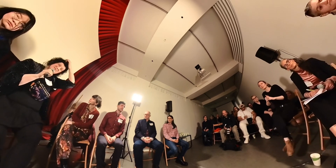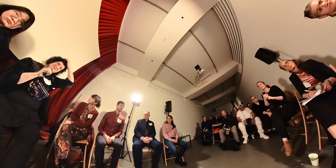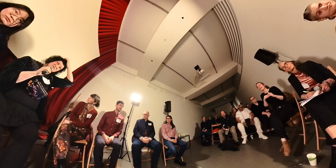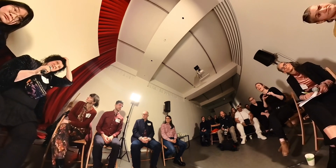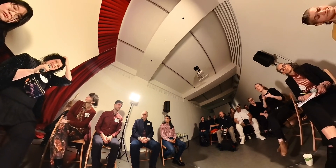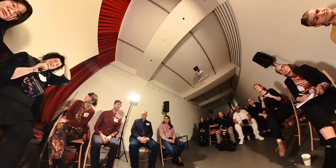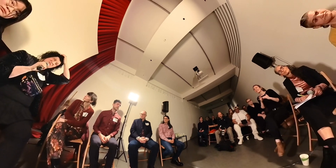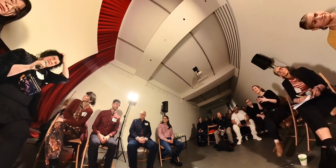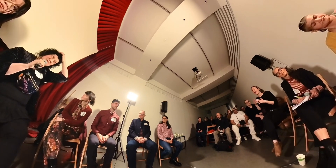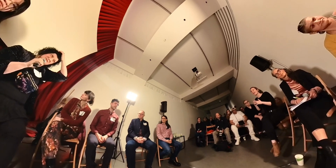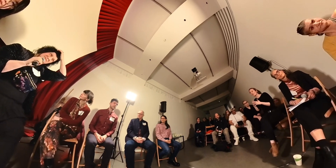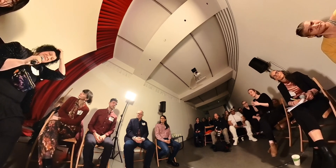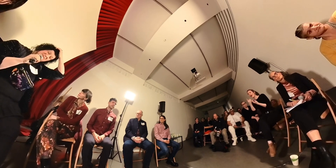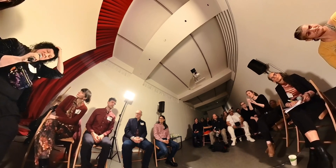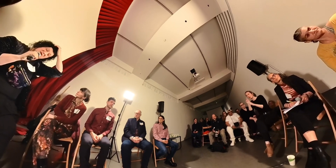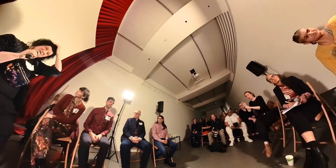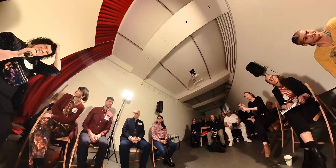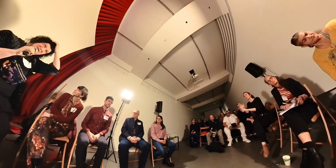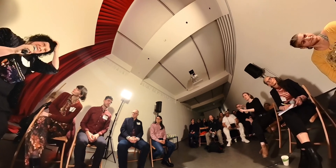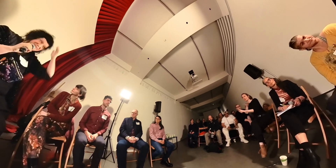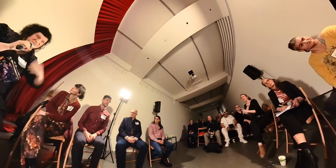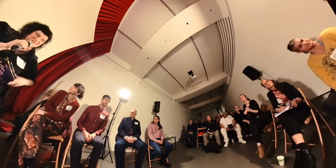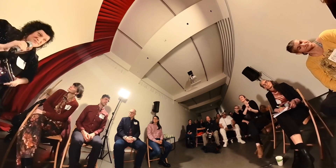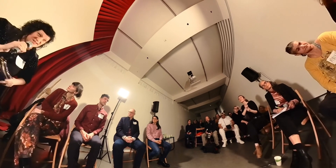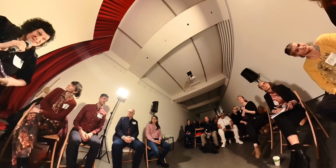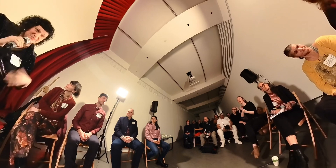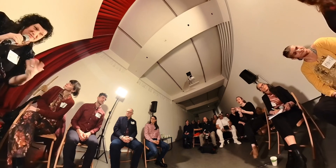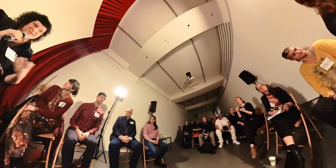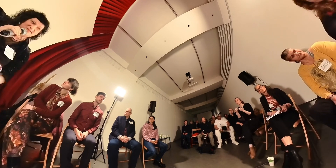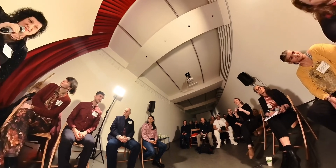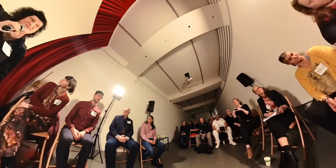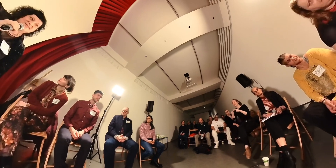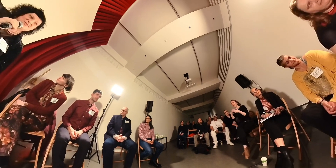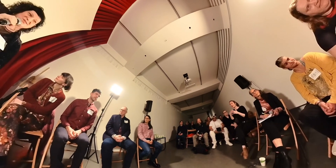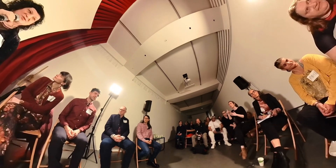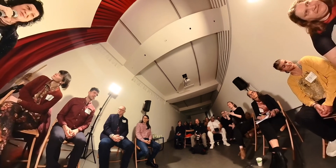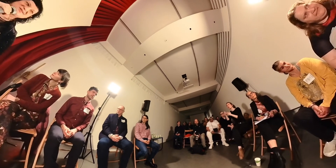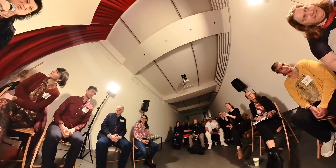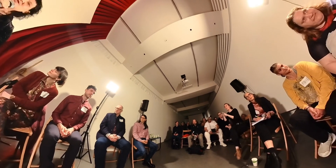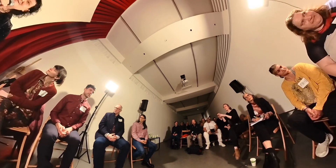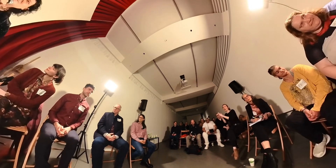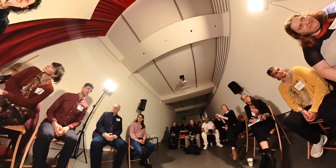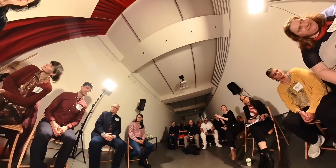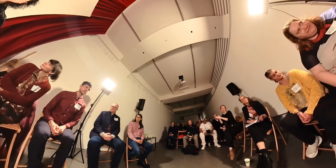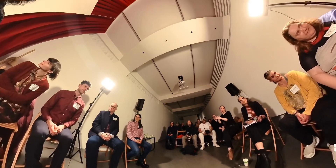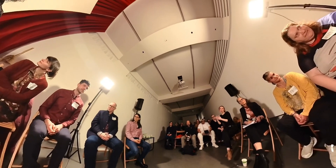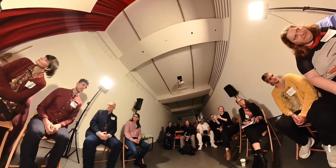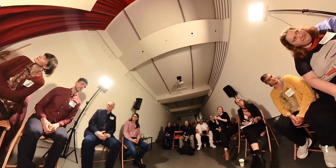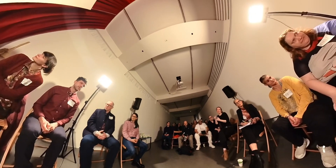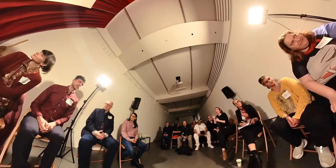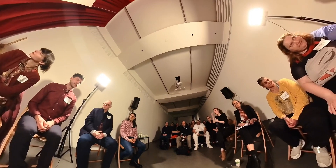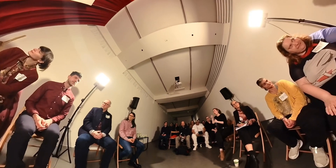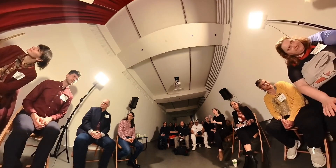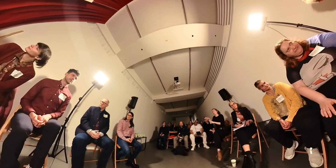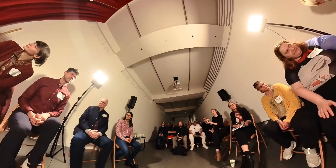Rigová na Slovensku dostala cenu Oscara Čepana, keď se bavíme vlastně o těch romských současných umelcov, takže